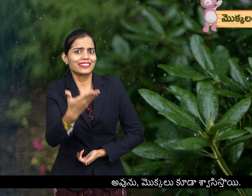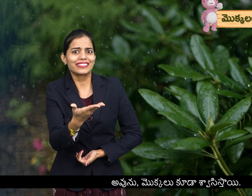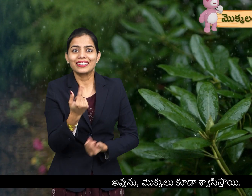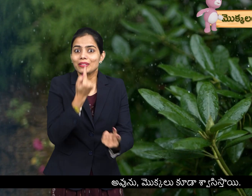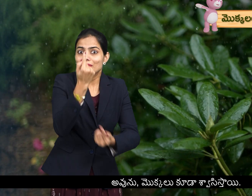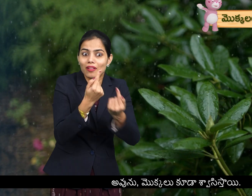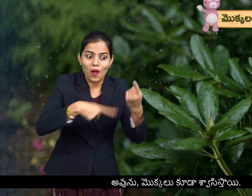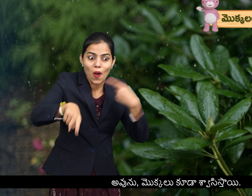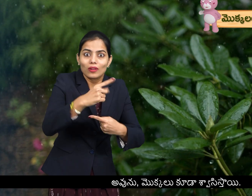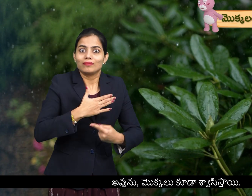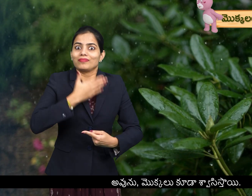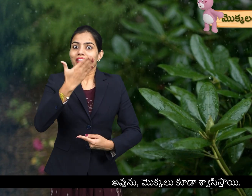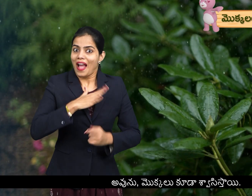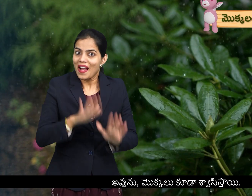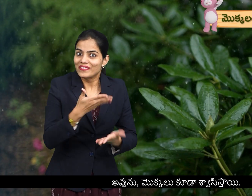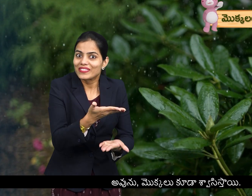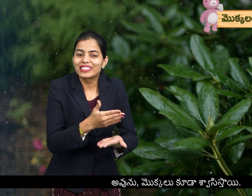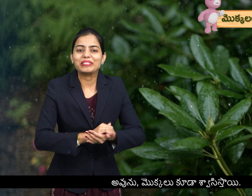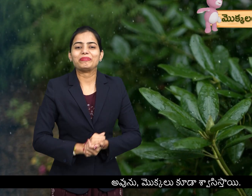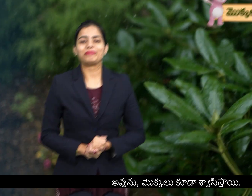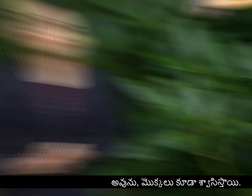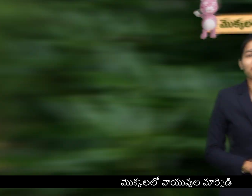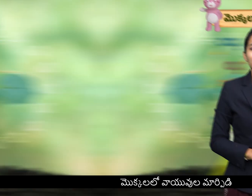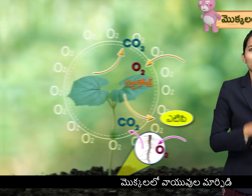అవును, మొక్కలు కూడా శ్వాసిస్తాయి.